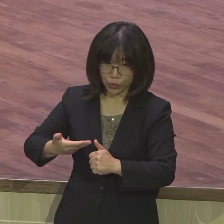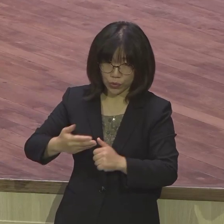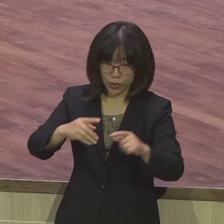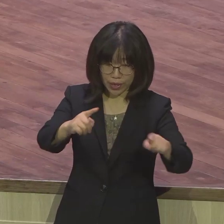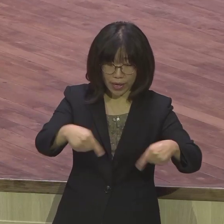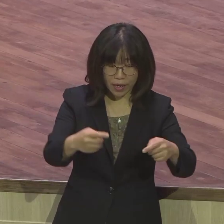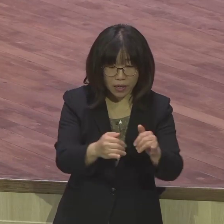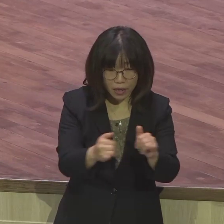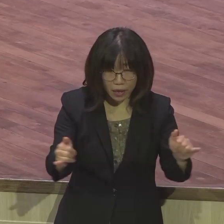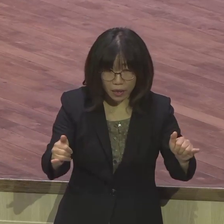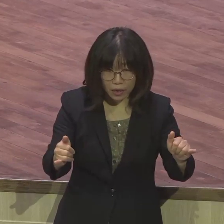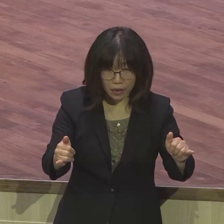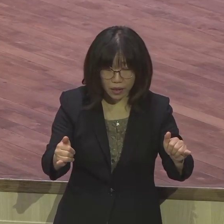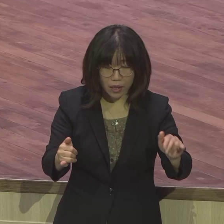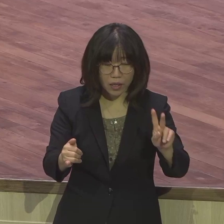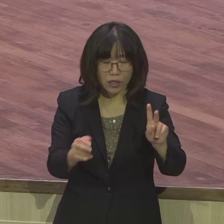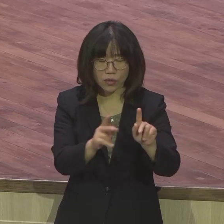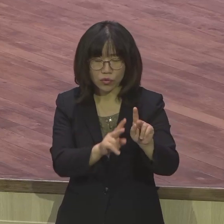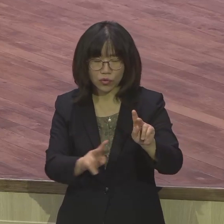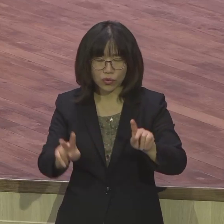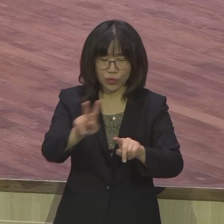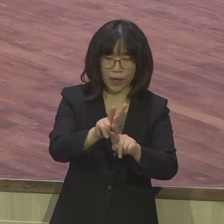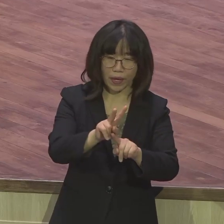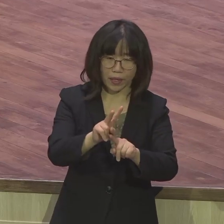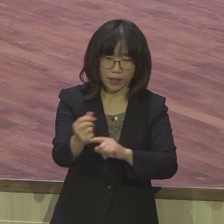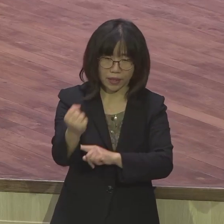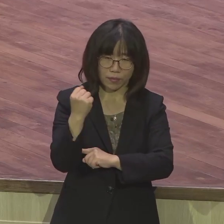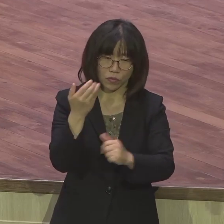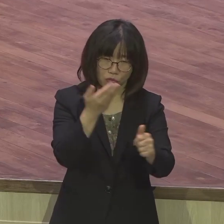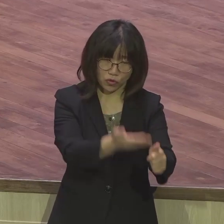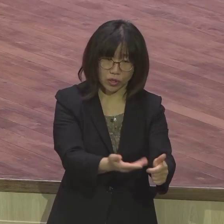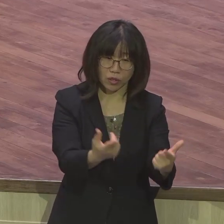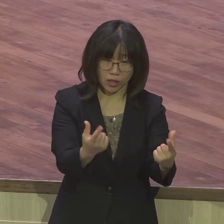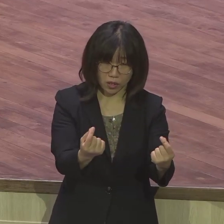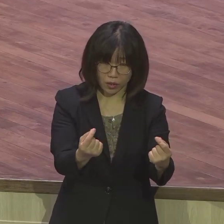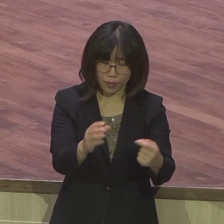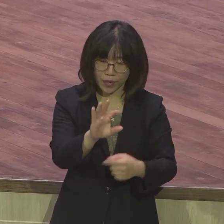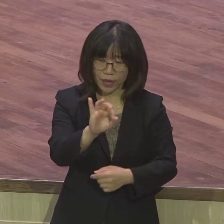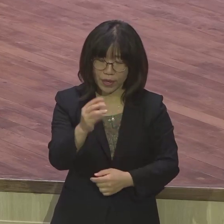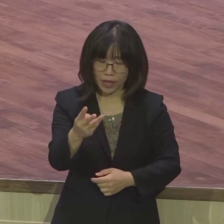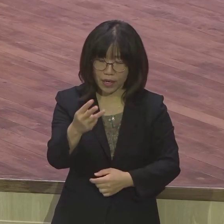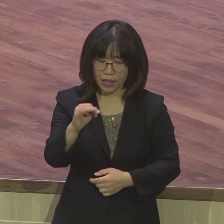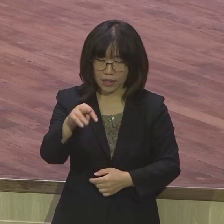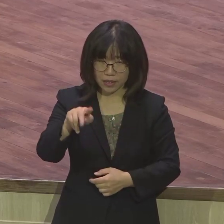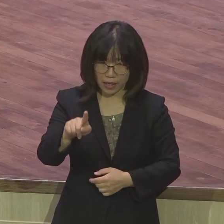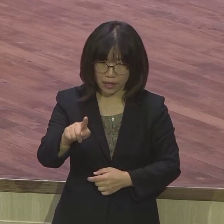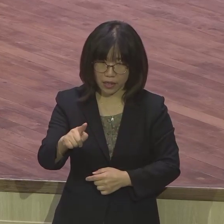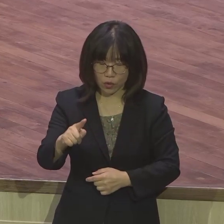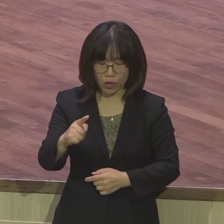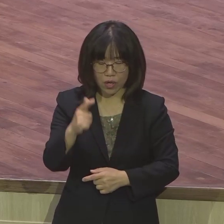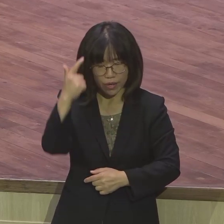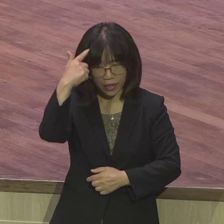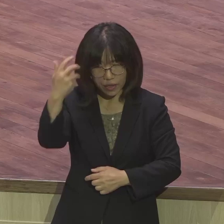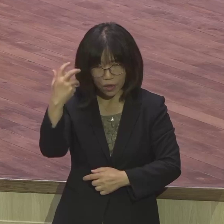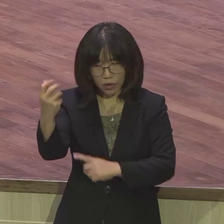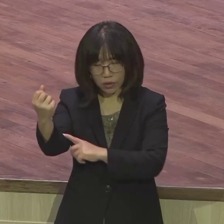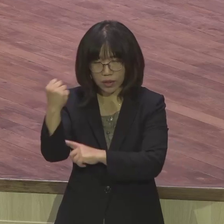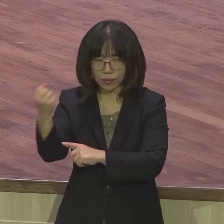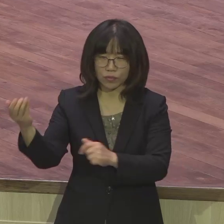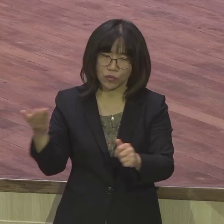엘리야에게 이거 갑절의 영감이 왔던 것처럼 엘리사에게 그 영감을 주잖아요. 어떤 것처럼 하나님이 우리에게 집중할 때